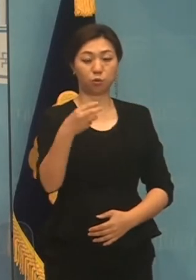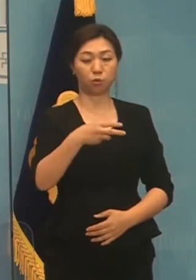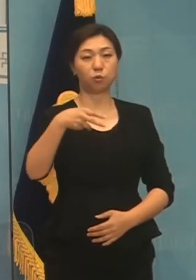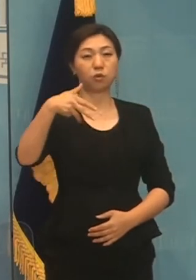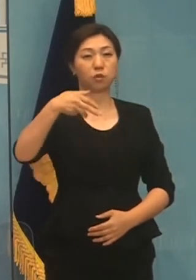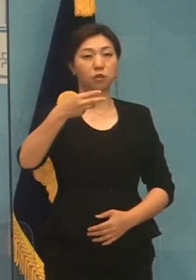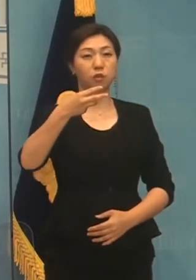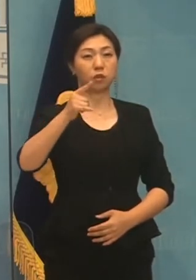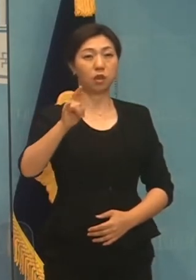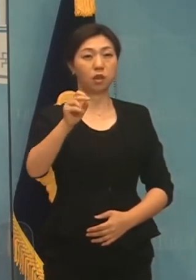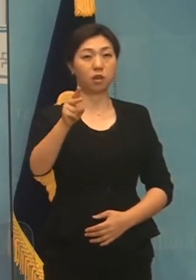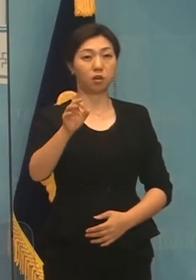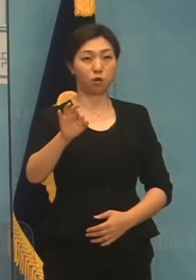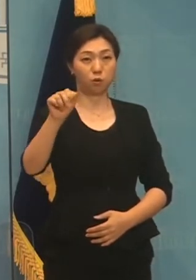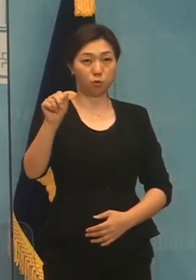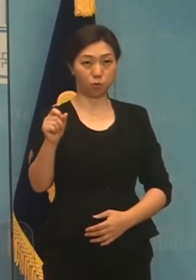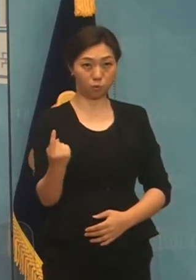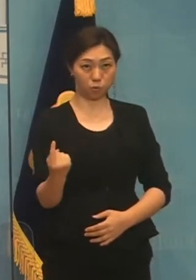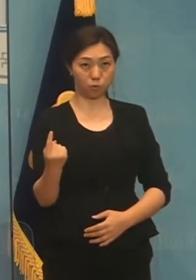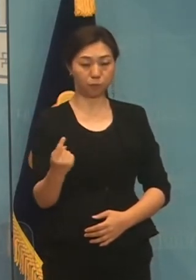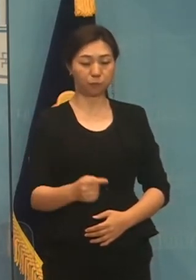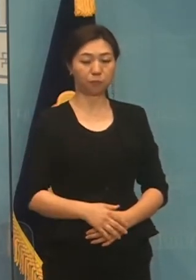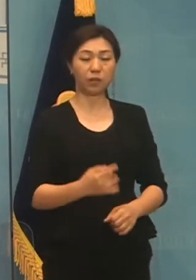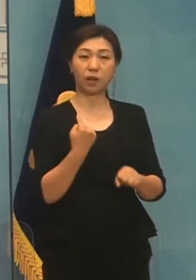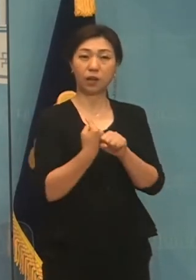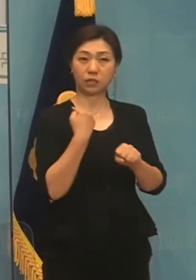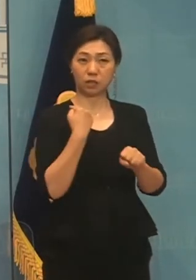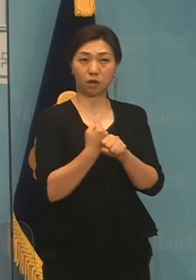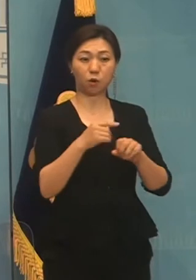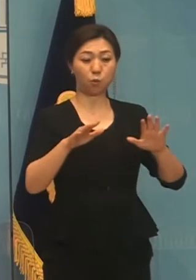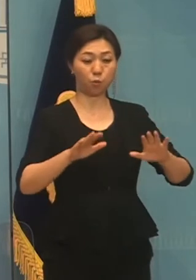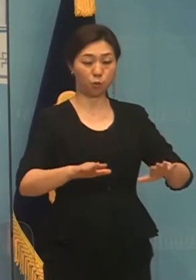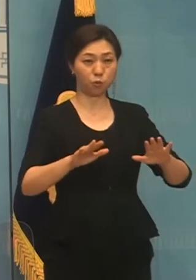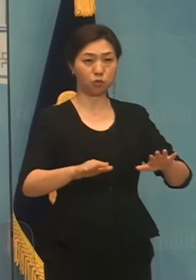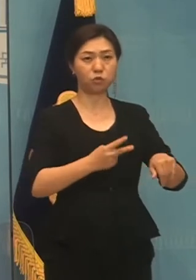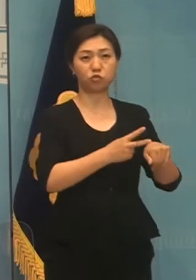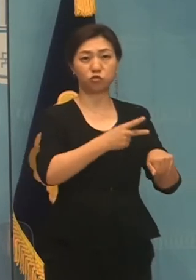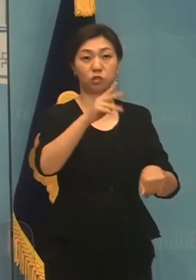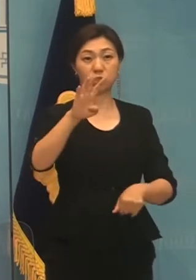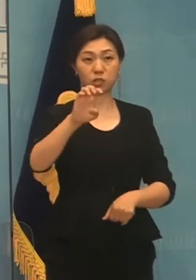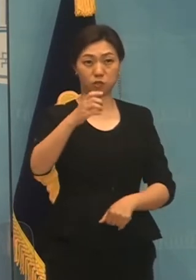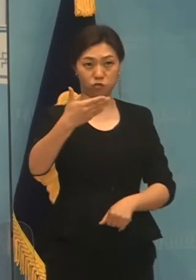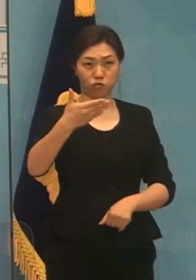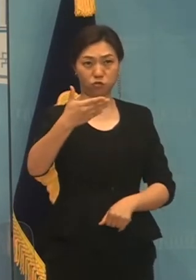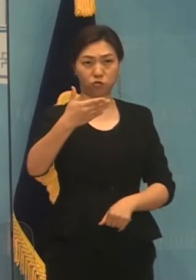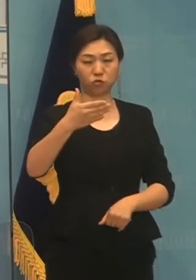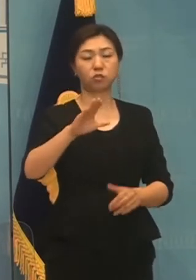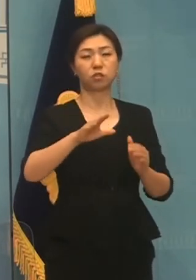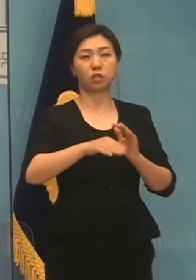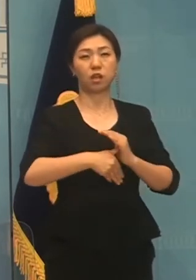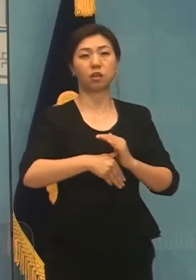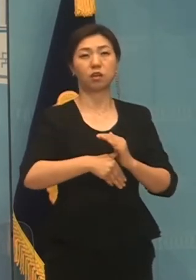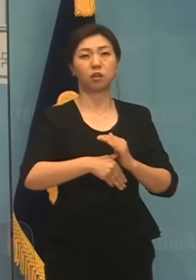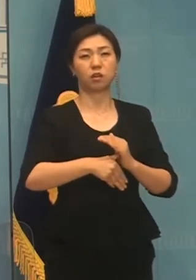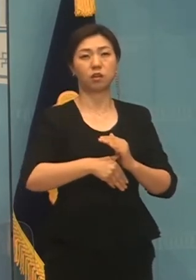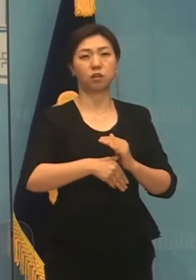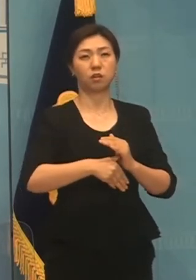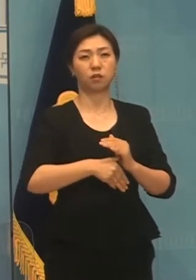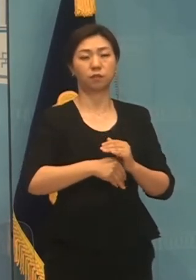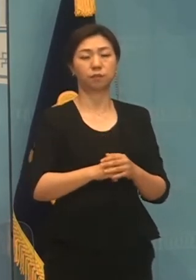1년 전 오늘 9시 40분에 북한이 판문점에 남북